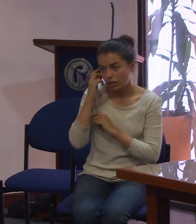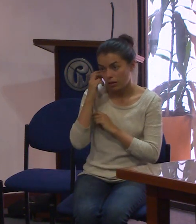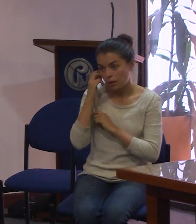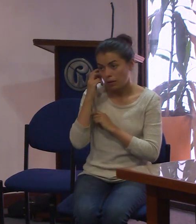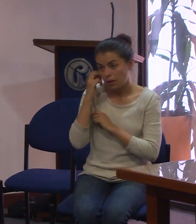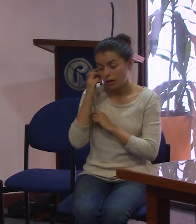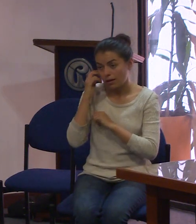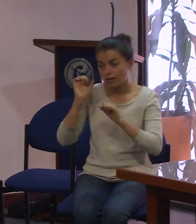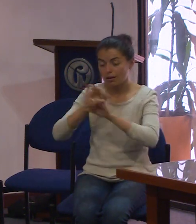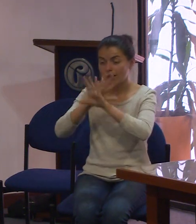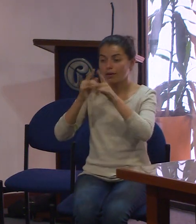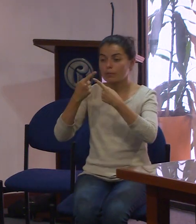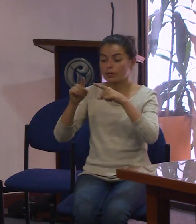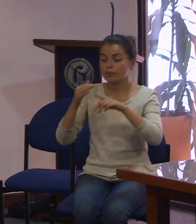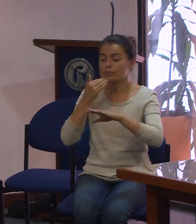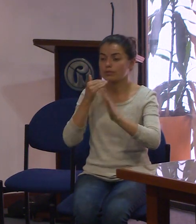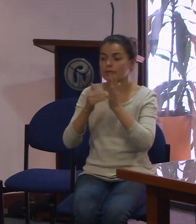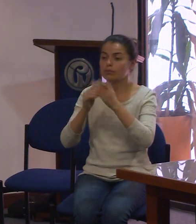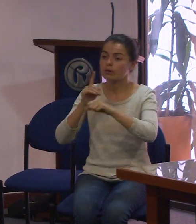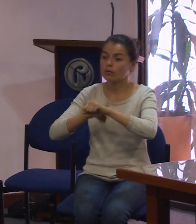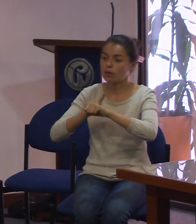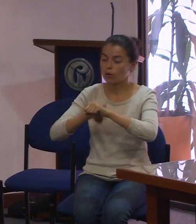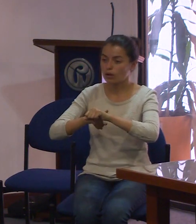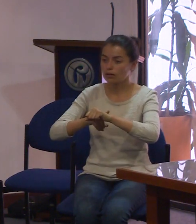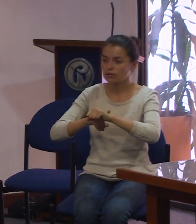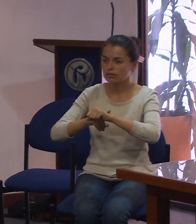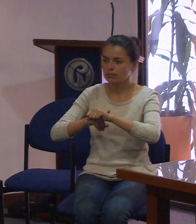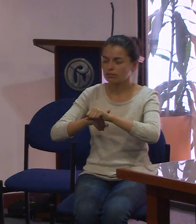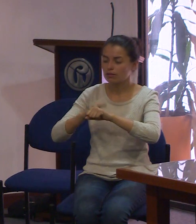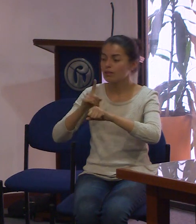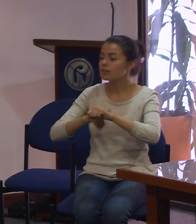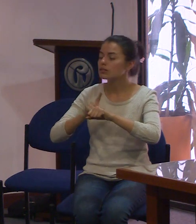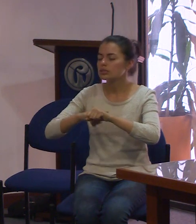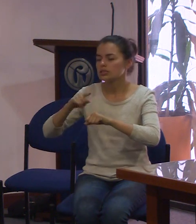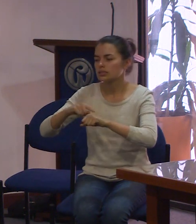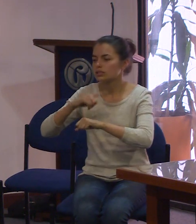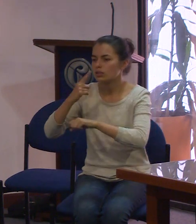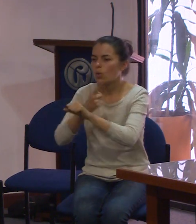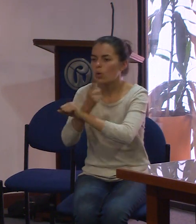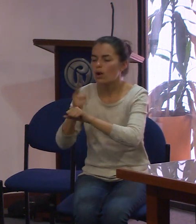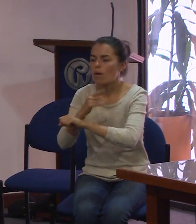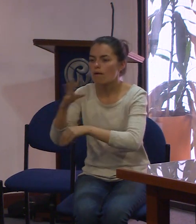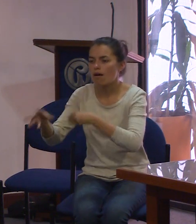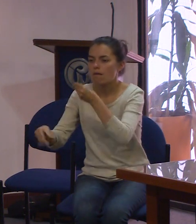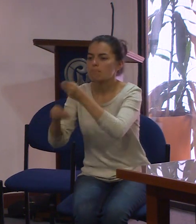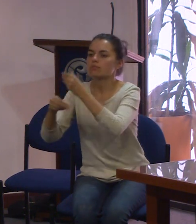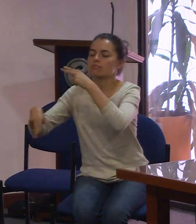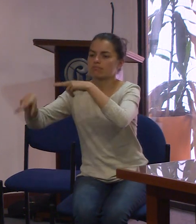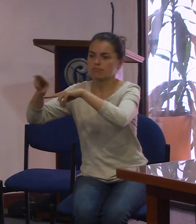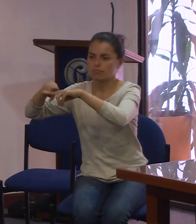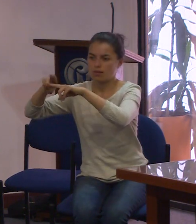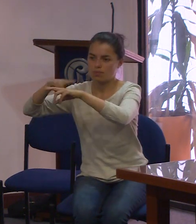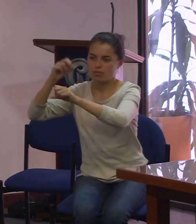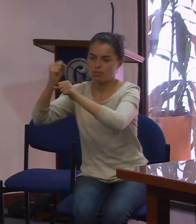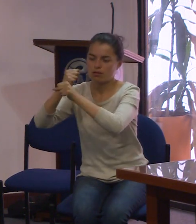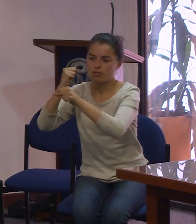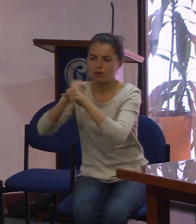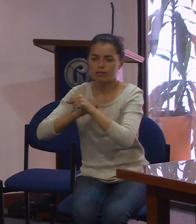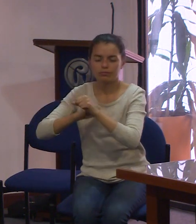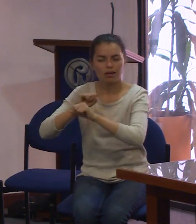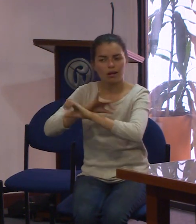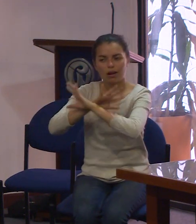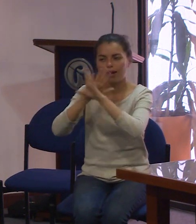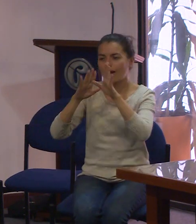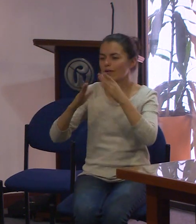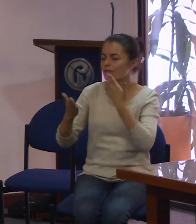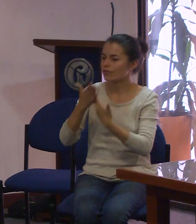en el momento de poner la hora al profesor, pues eso es una realidad, ¿no? Y eso va a significar unos costos. Entonces,